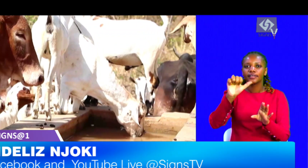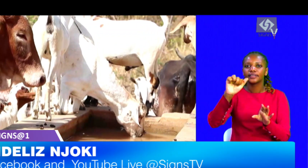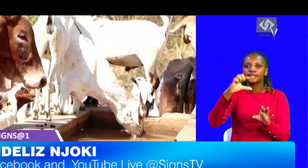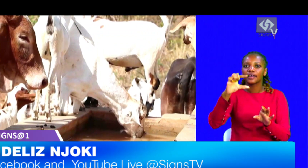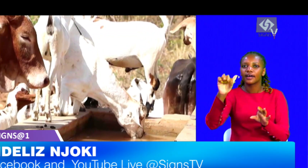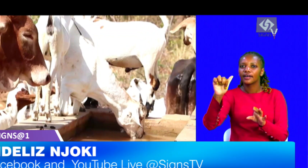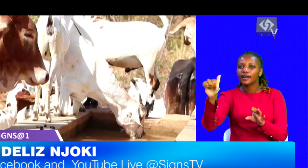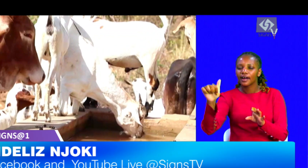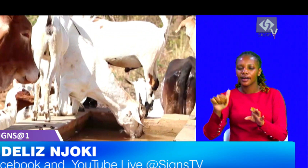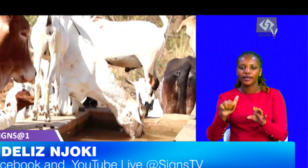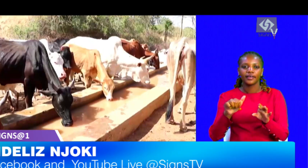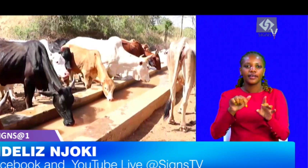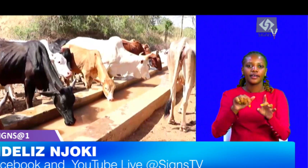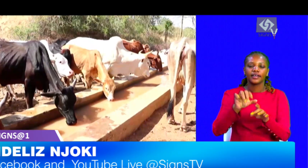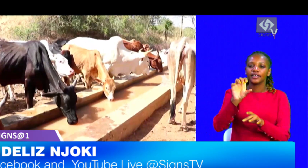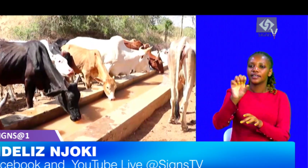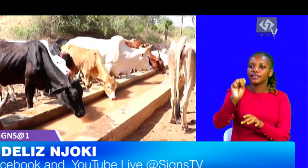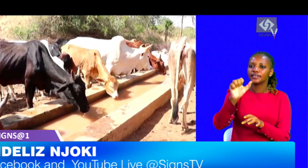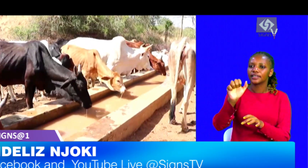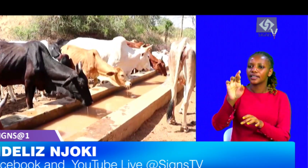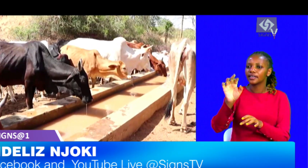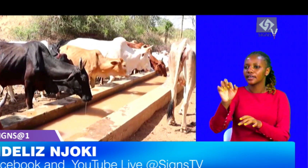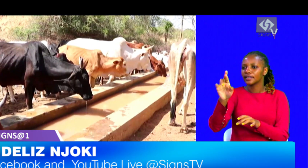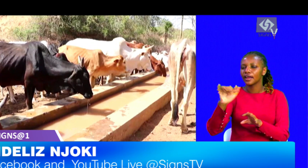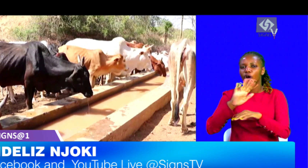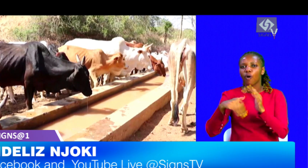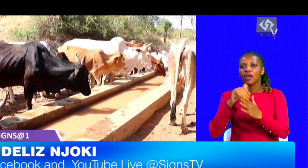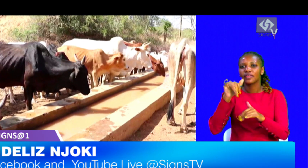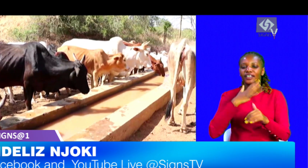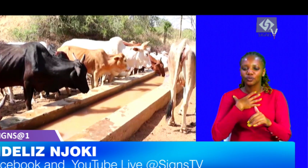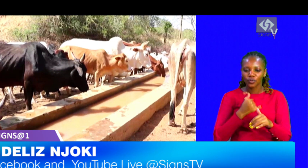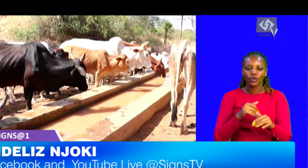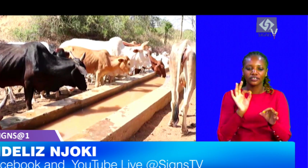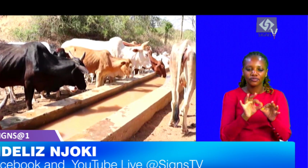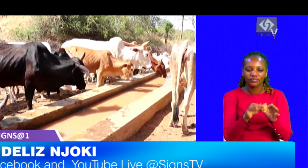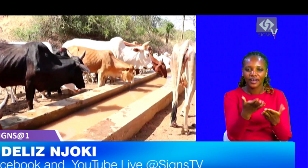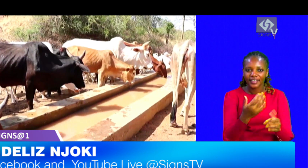kanzira, sebebe. Hizo ndio local vegetables ambazo tunataka kukuza under this project.